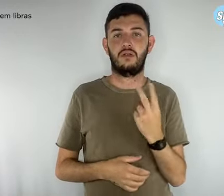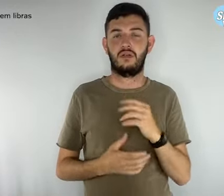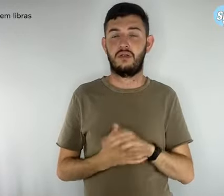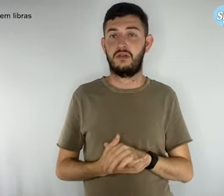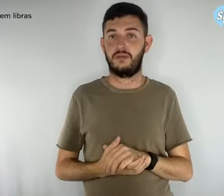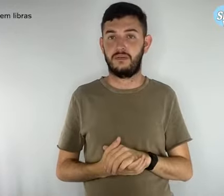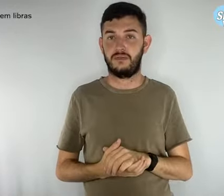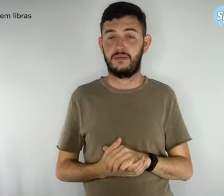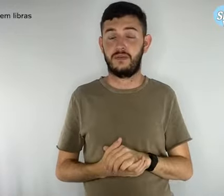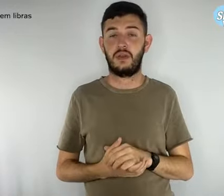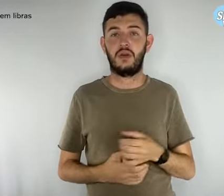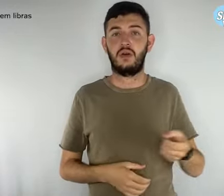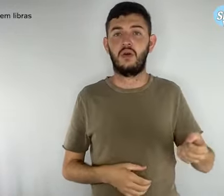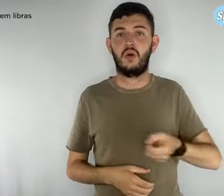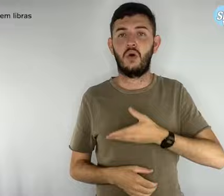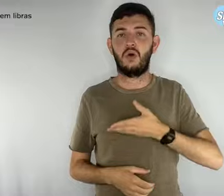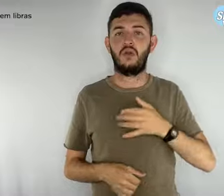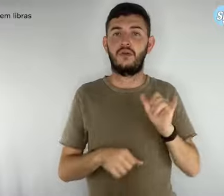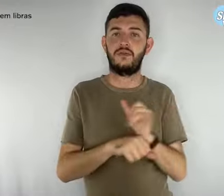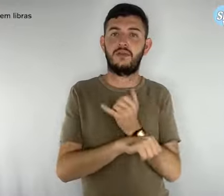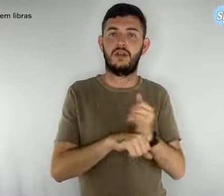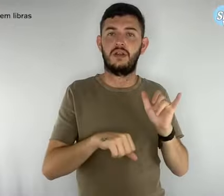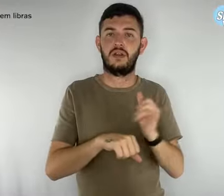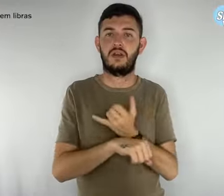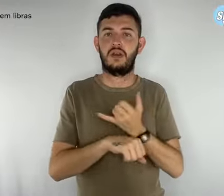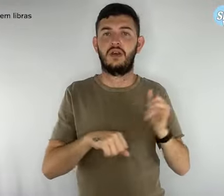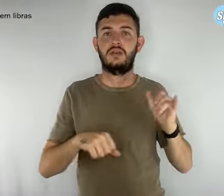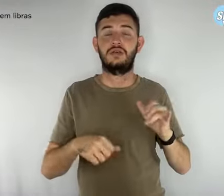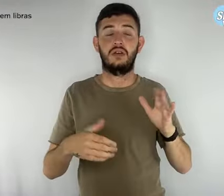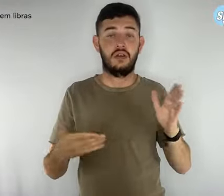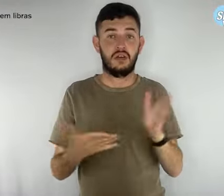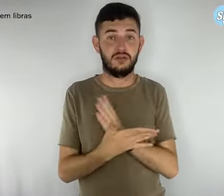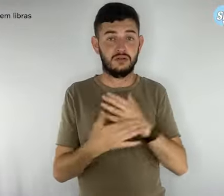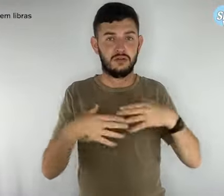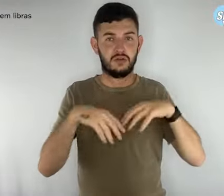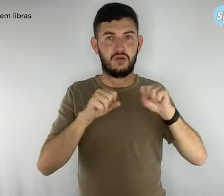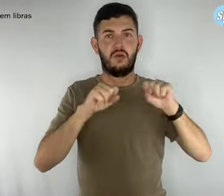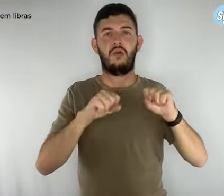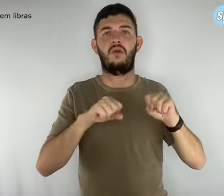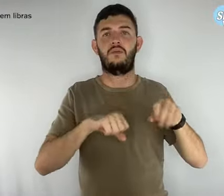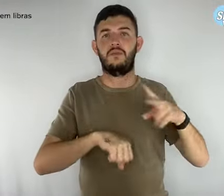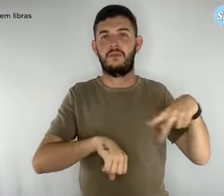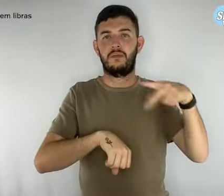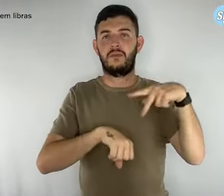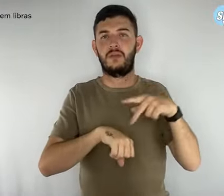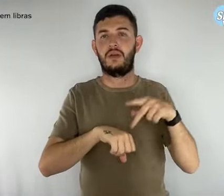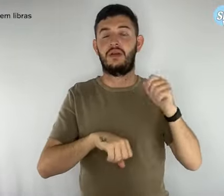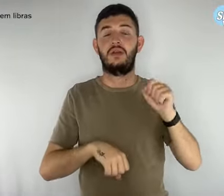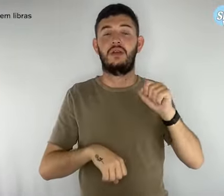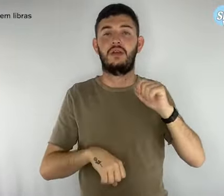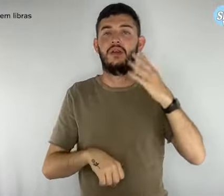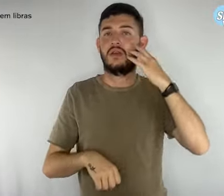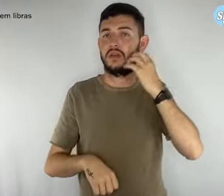novo modelo de golpe de Estado. Aperfeiçoaram o golpe de Estado e passaram a usar